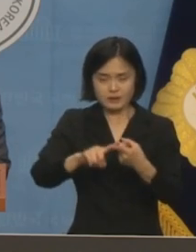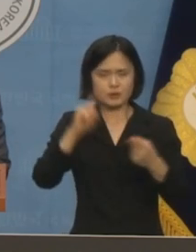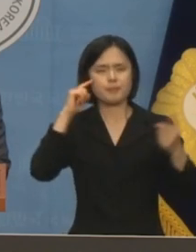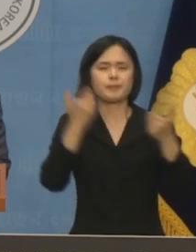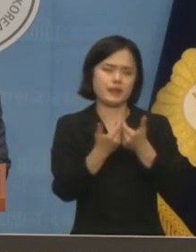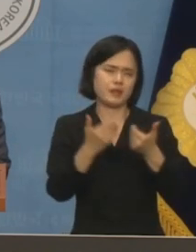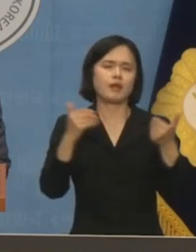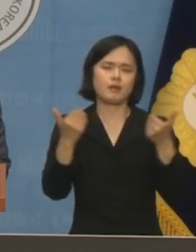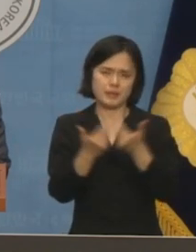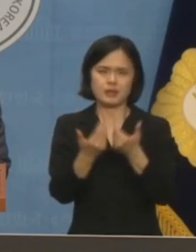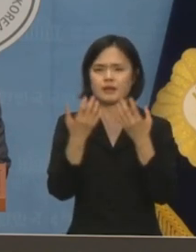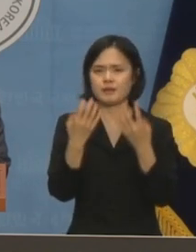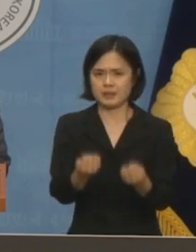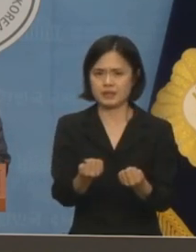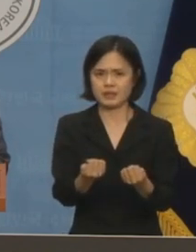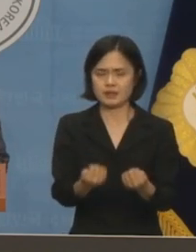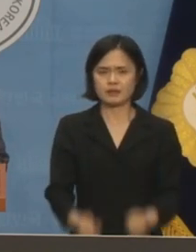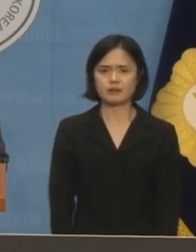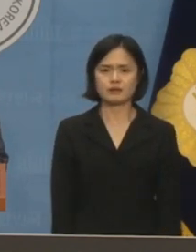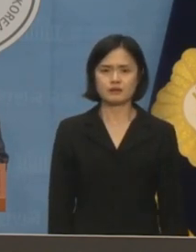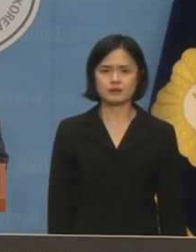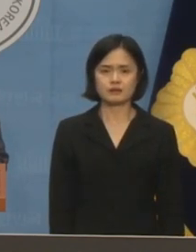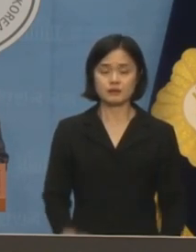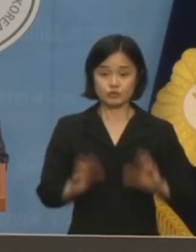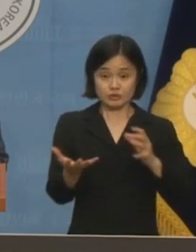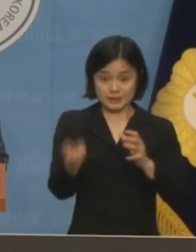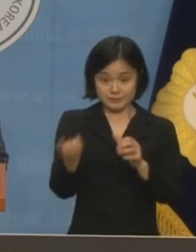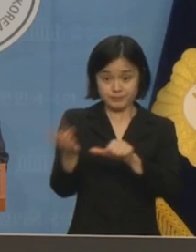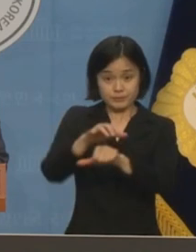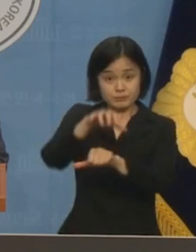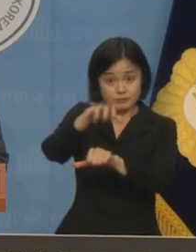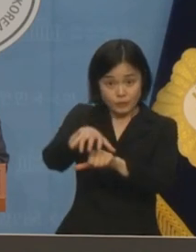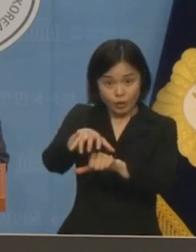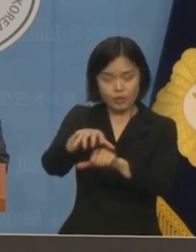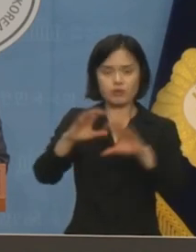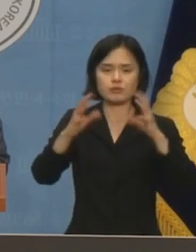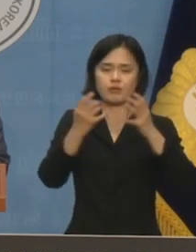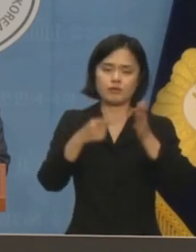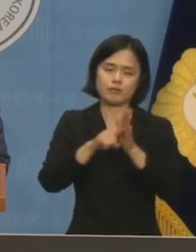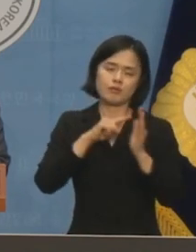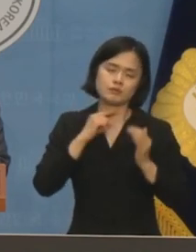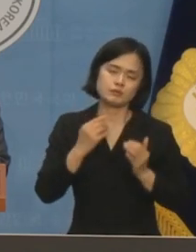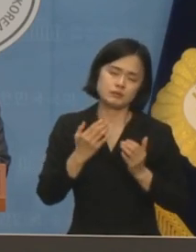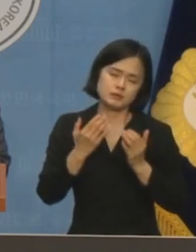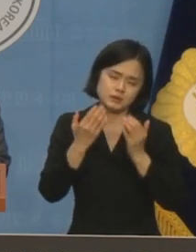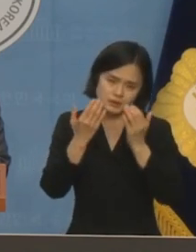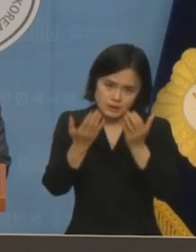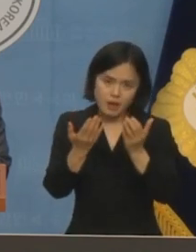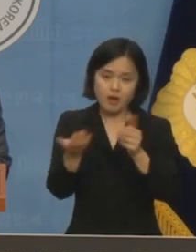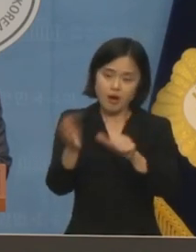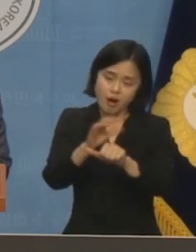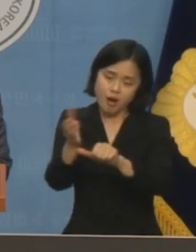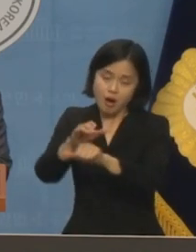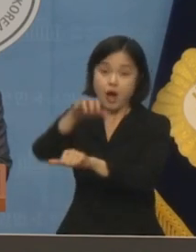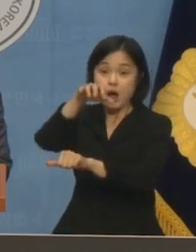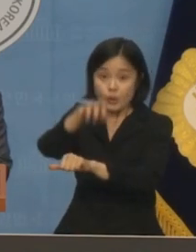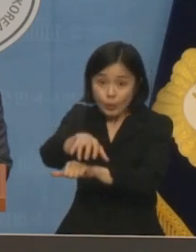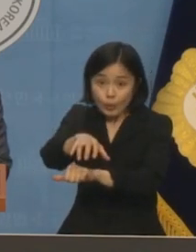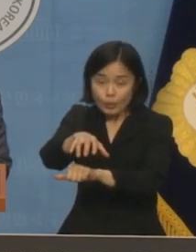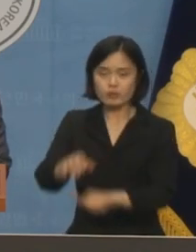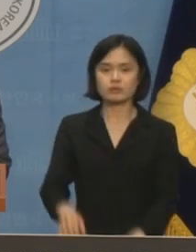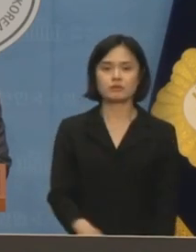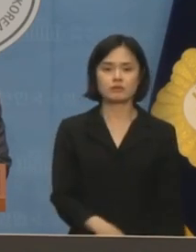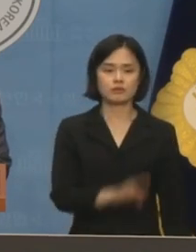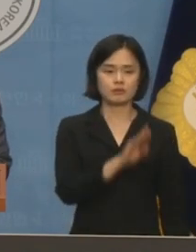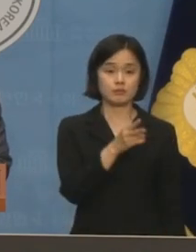바친 호국명령들이 묻혀있는 국립현충원에 본인의 성별 정체성 때문에